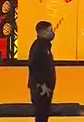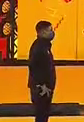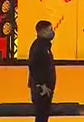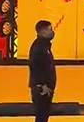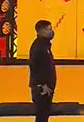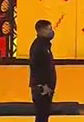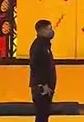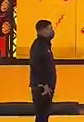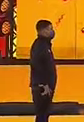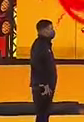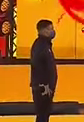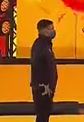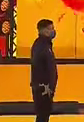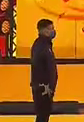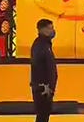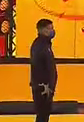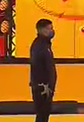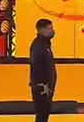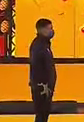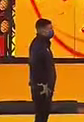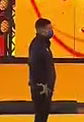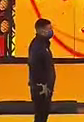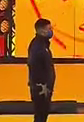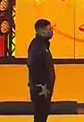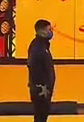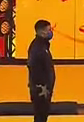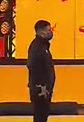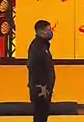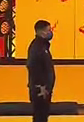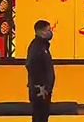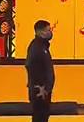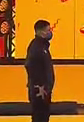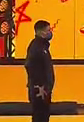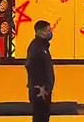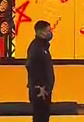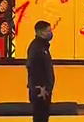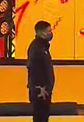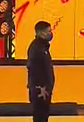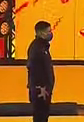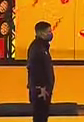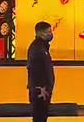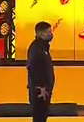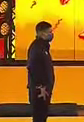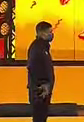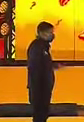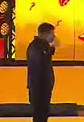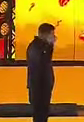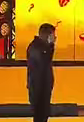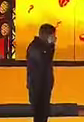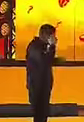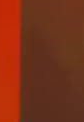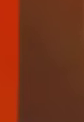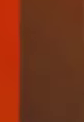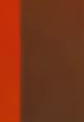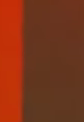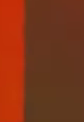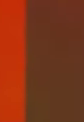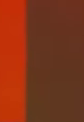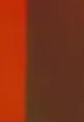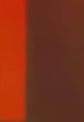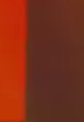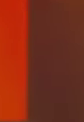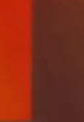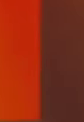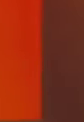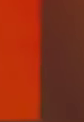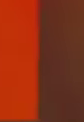¿Qué tal? El saludo cordial para usted. Hoy aquí con don Esteban. Esteban, puede retirarse la máscara, estamos a una